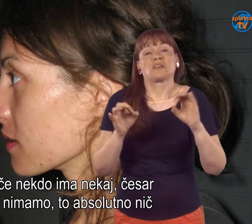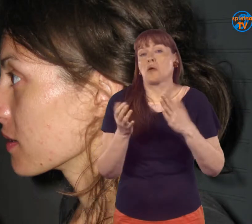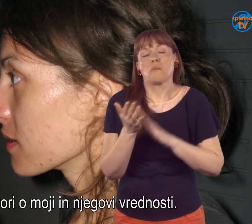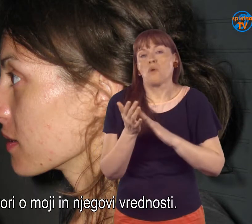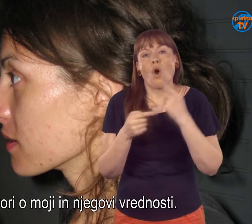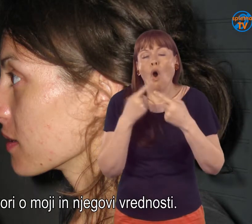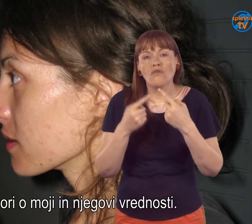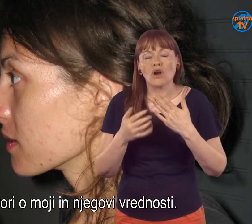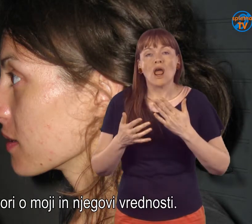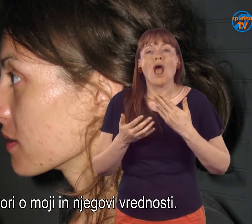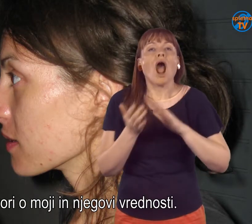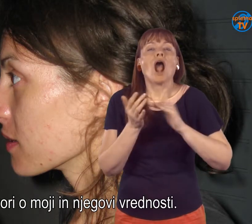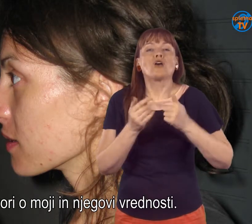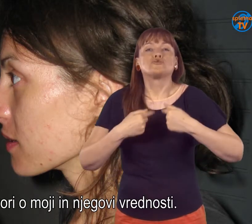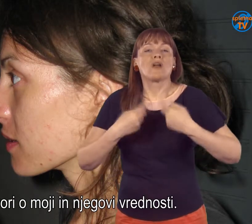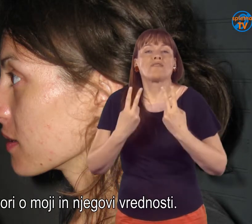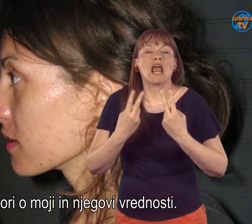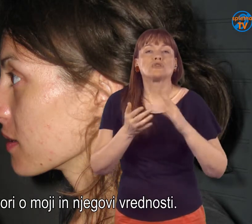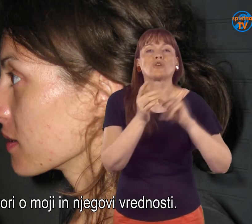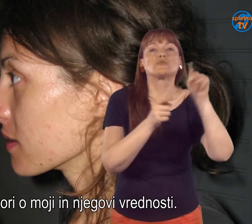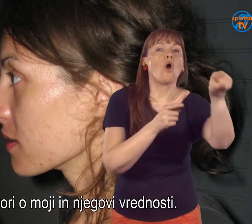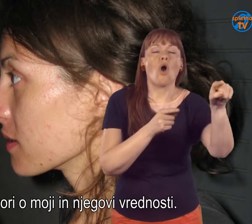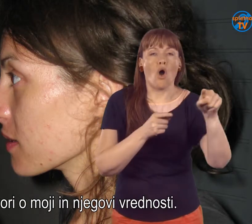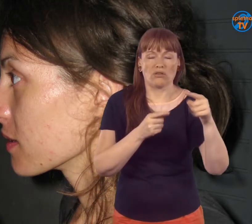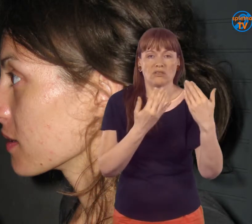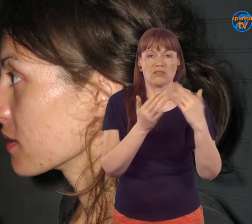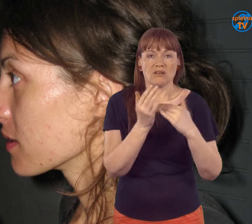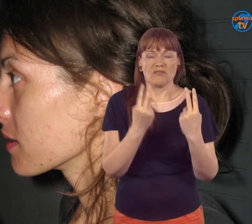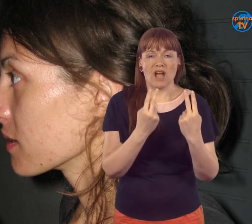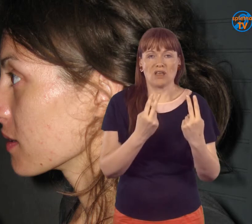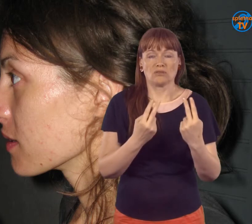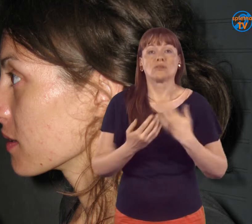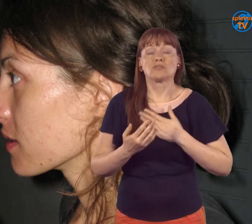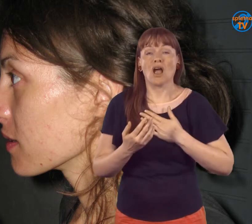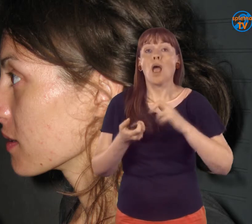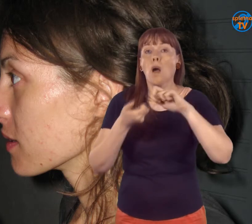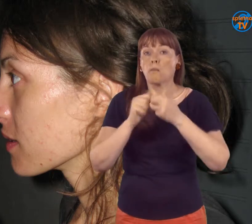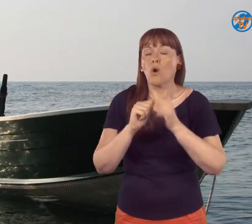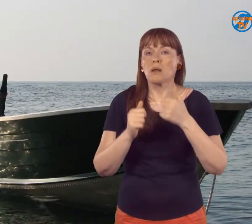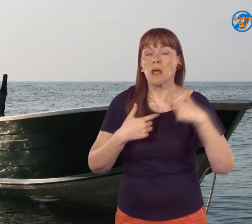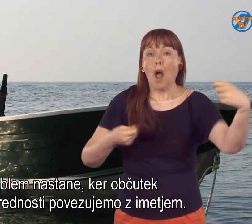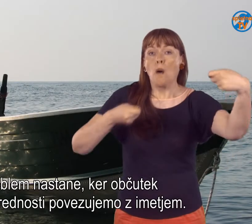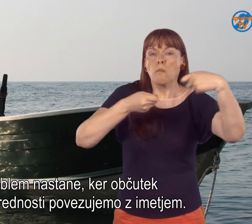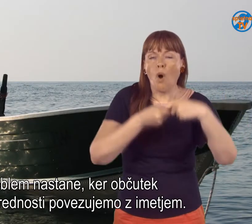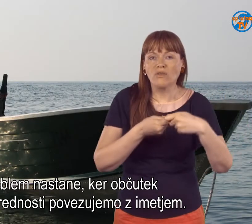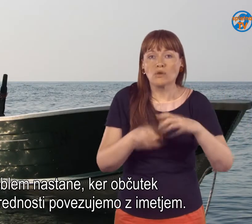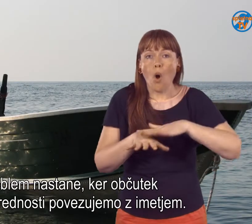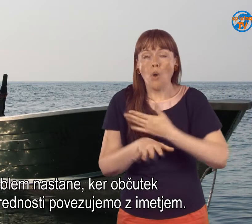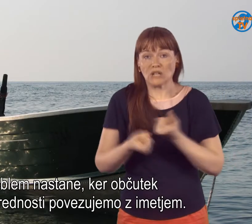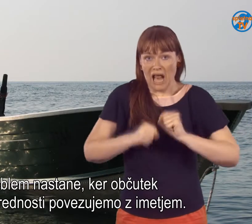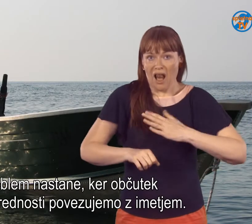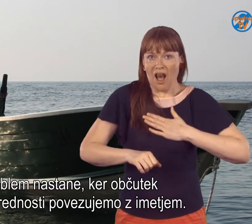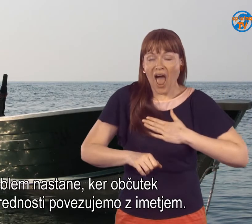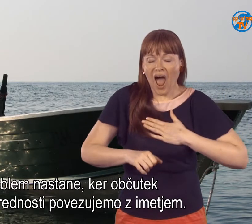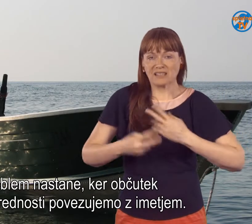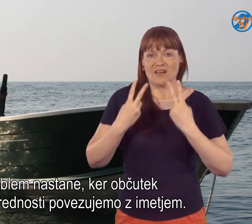absolutno nič ne govori o moji in njegovi vrednosti. Kajti problem je, ker povezujemo